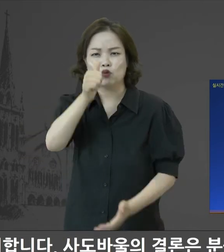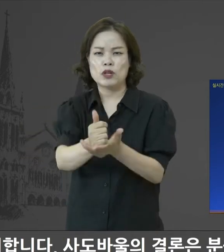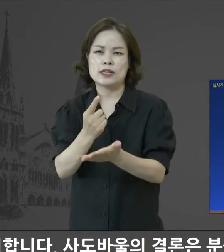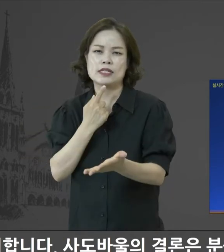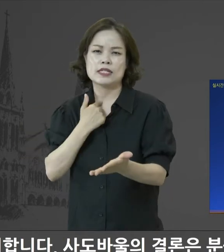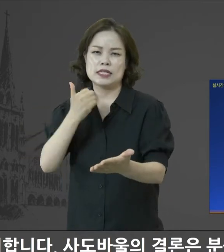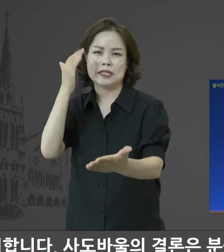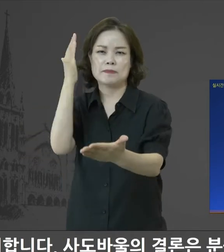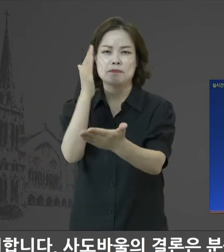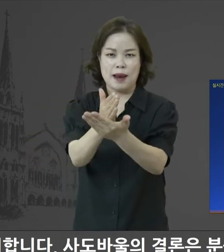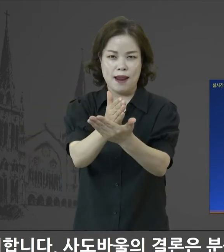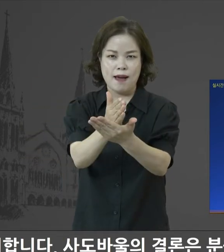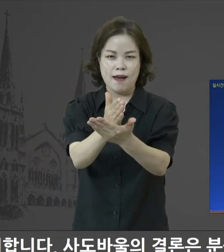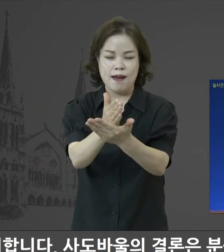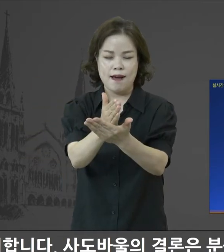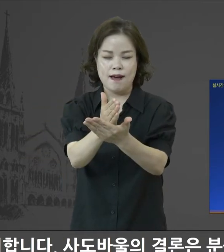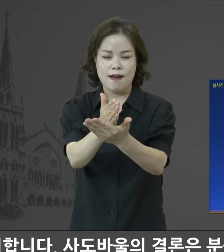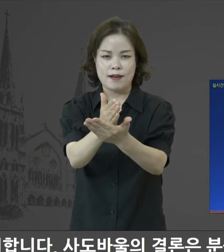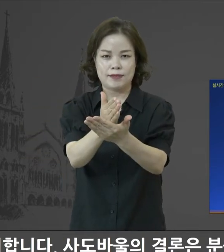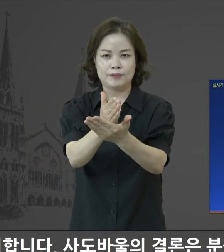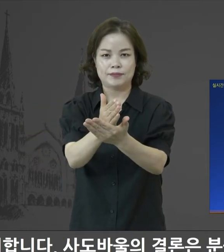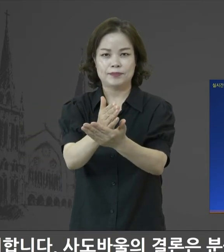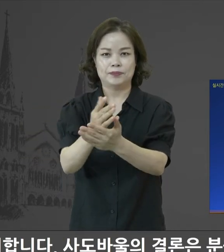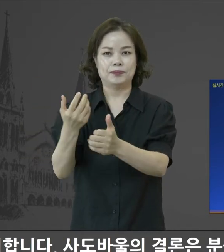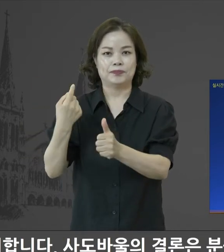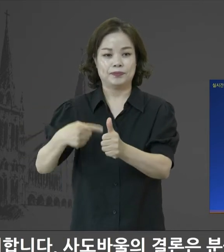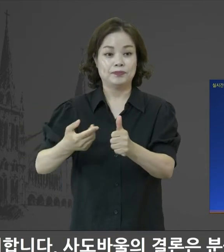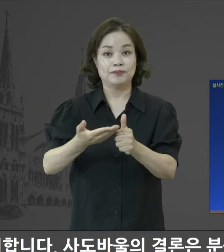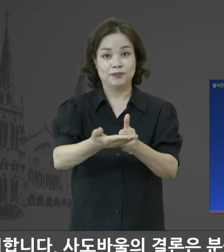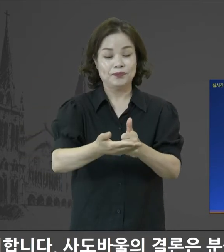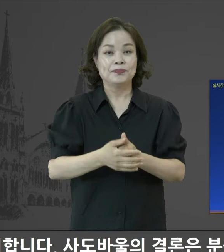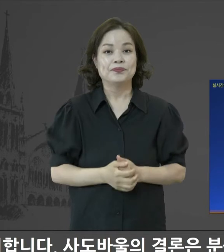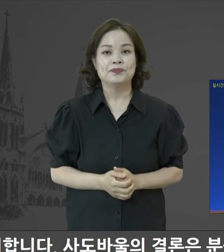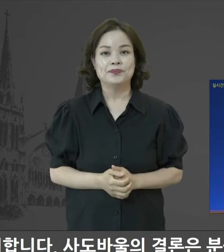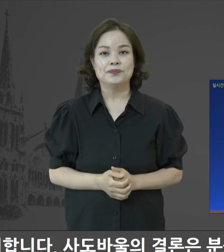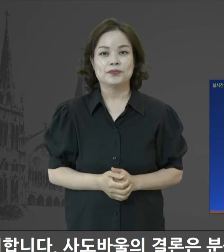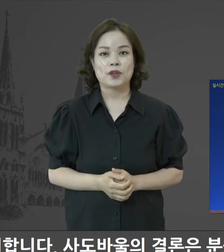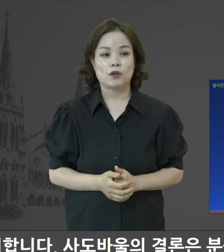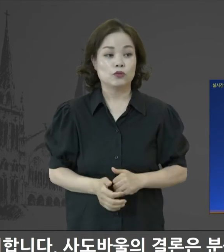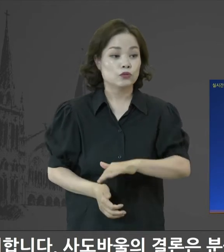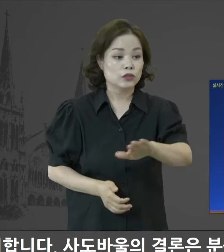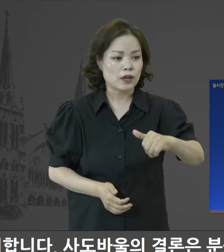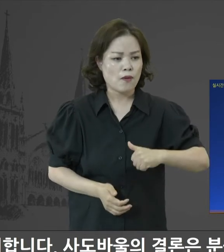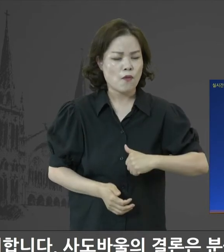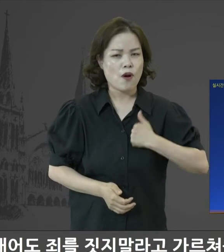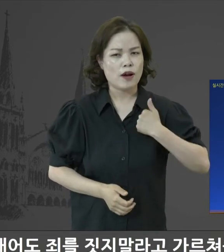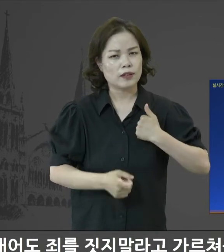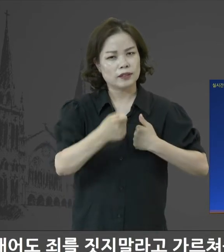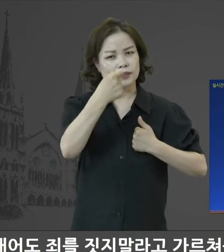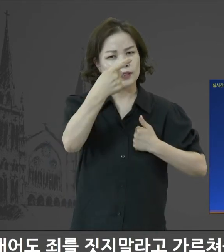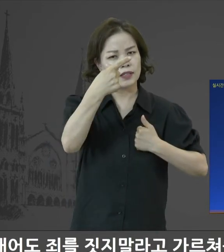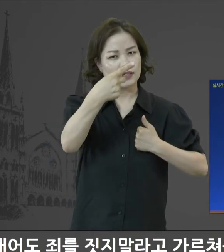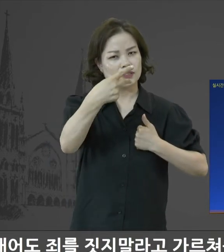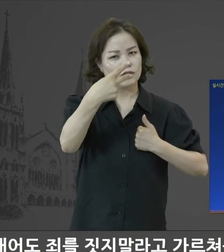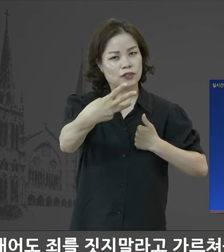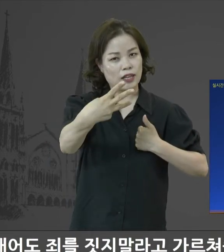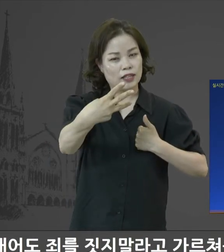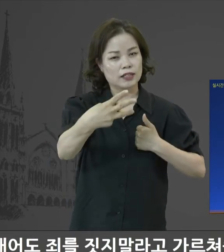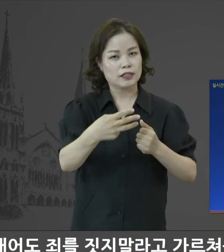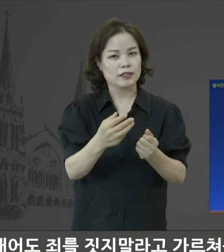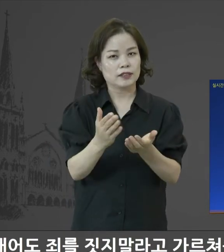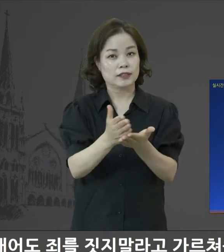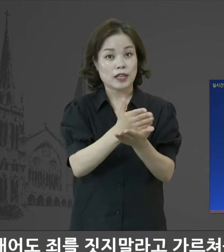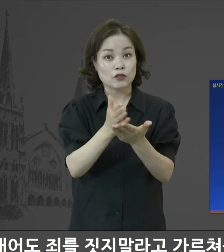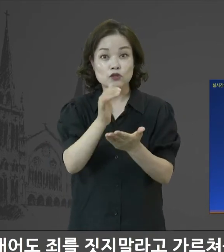짓지 말라라고 가르쳐 주고 있는 것이죠. 우리가 내고 있는 분은 크게 한 세 정도로 이렇게 분류해